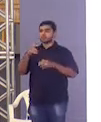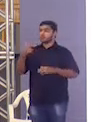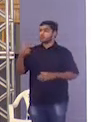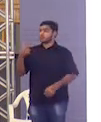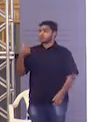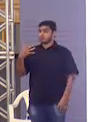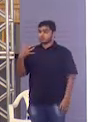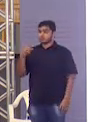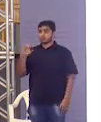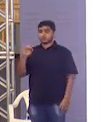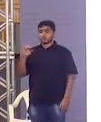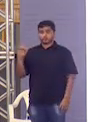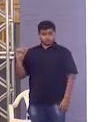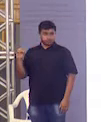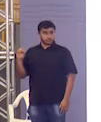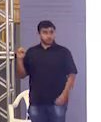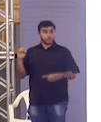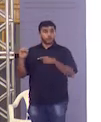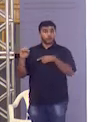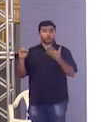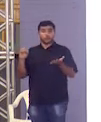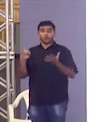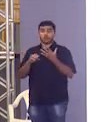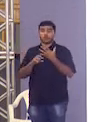Qual é o valor do minuendo dessa subtração?